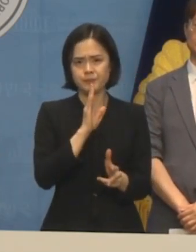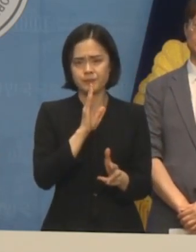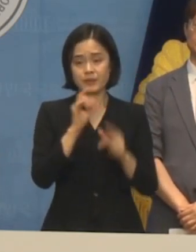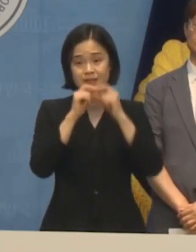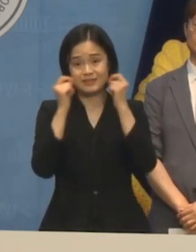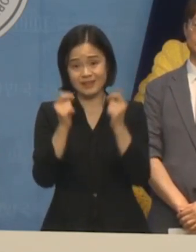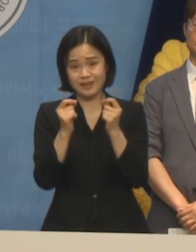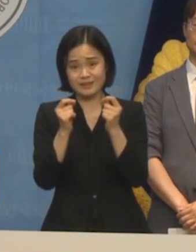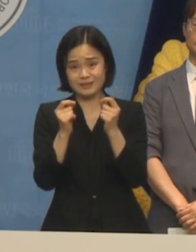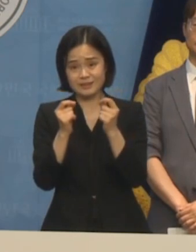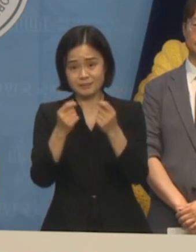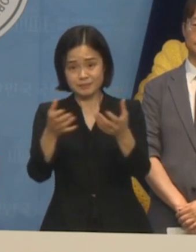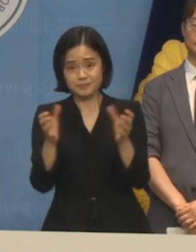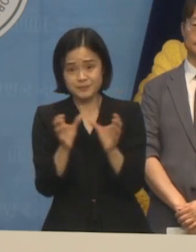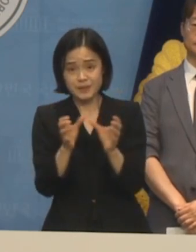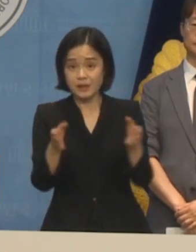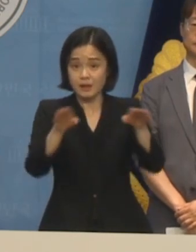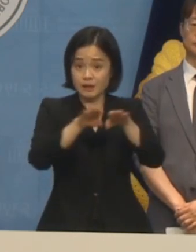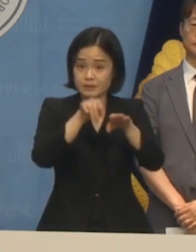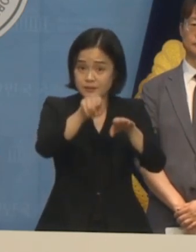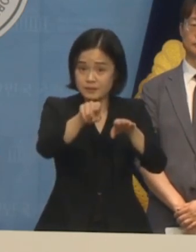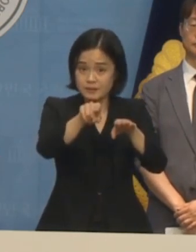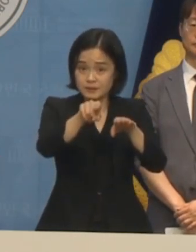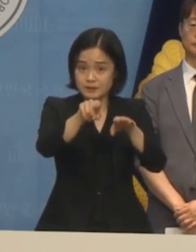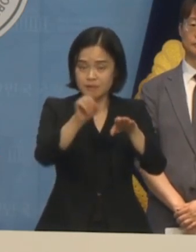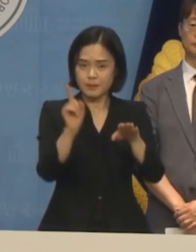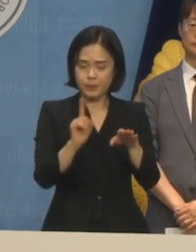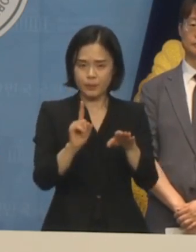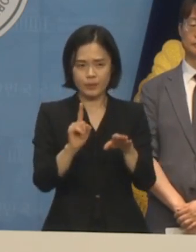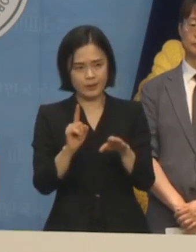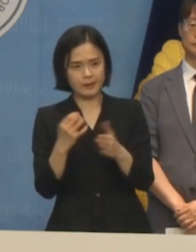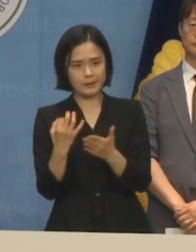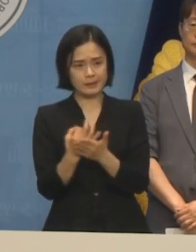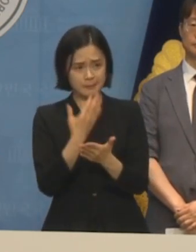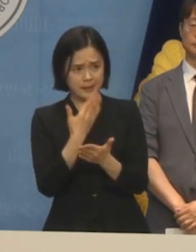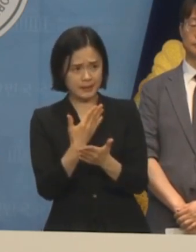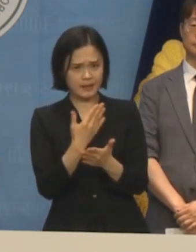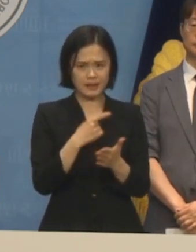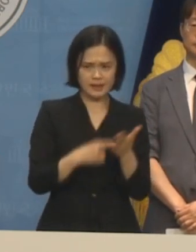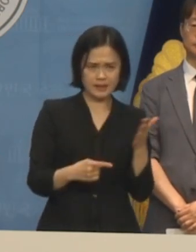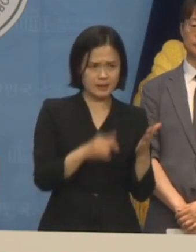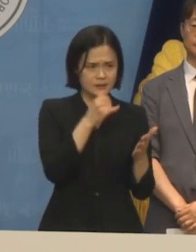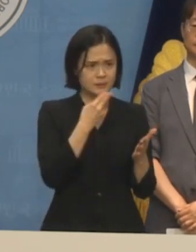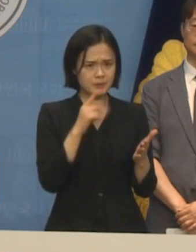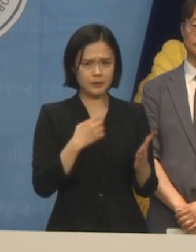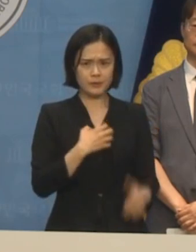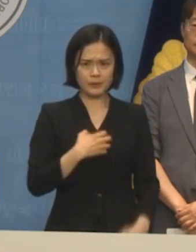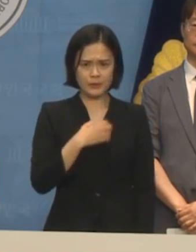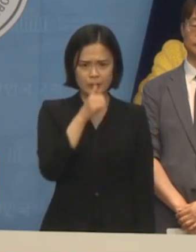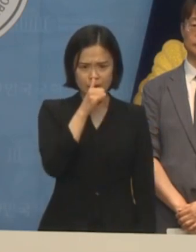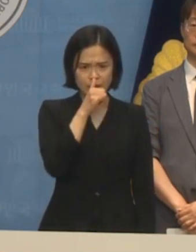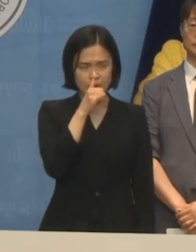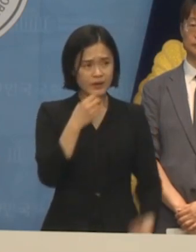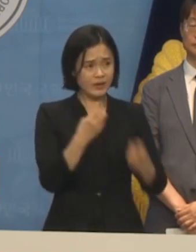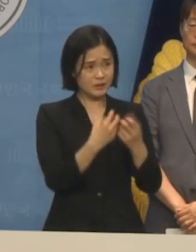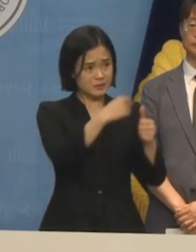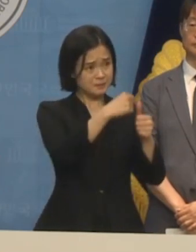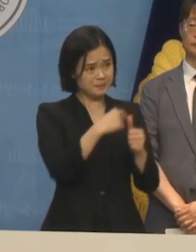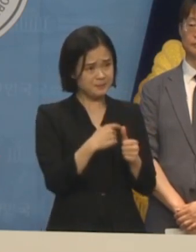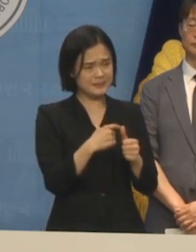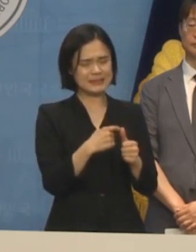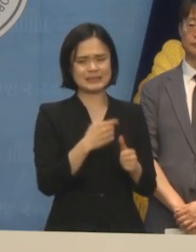사활을 걸면서도 불이익은 없을까 두려워하며 울며 겨자 먹기식으로 연수 운영에 참여하고 있습니다.